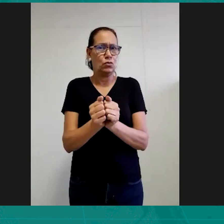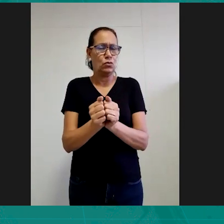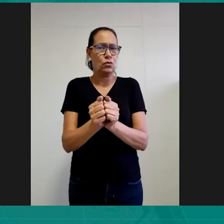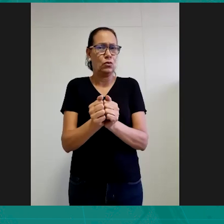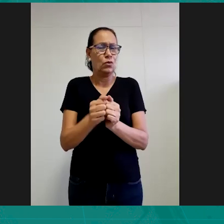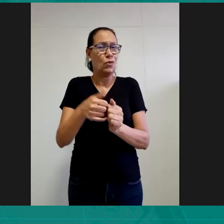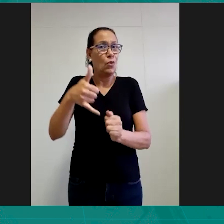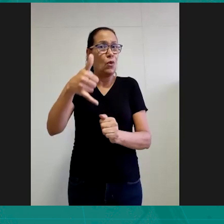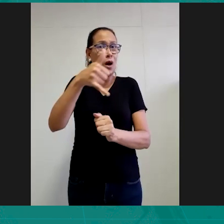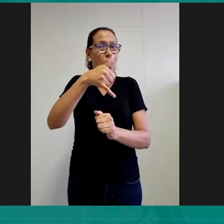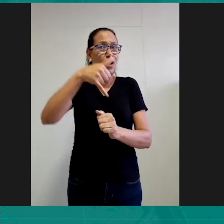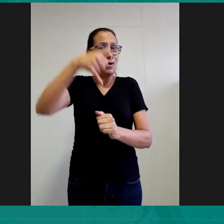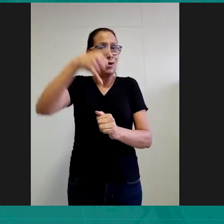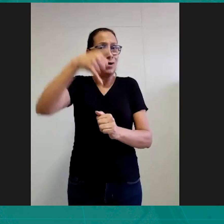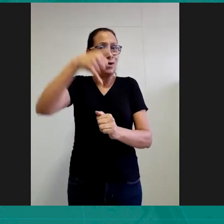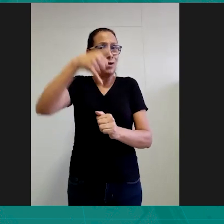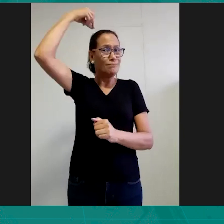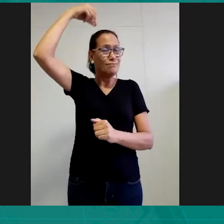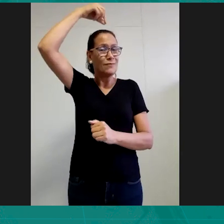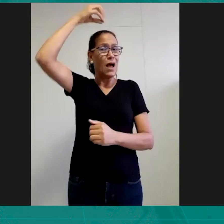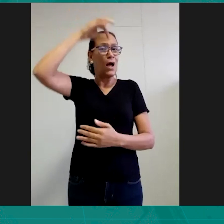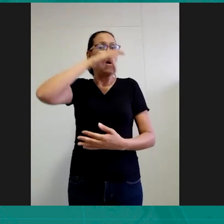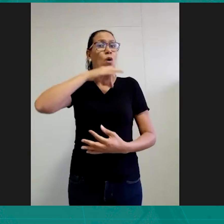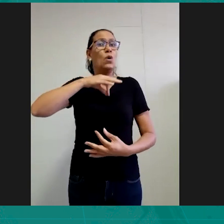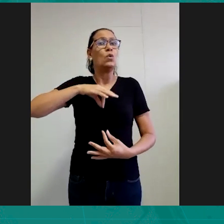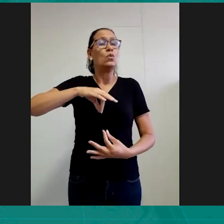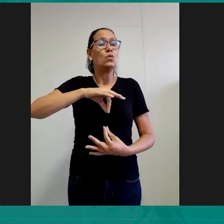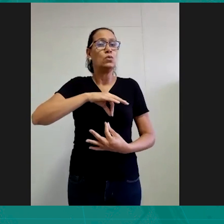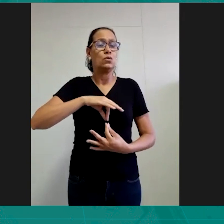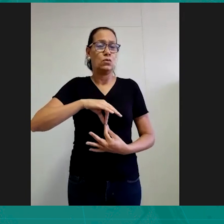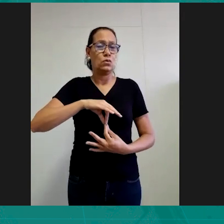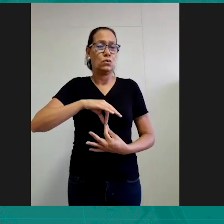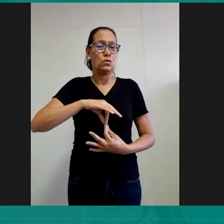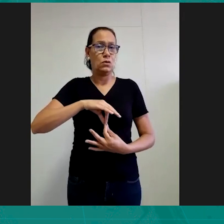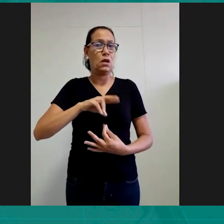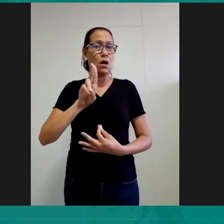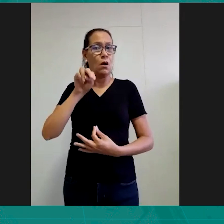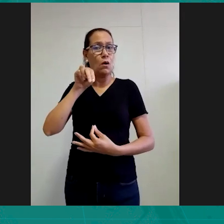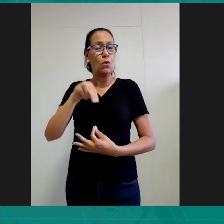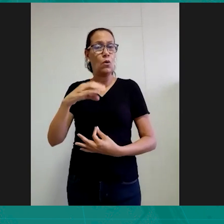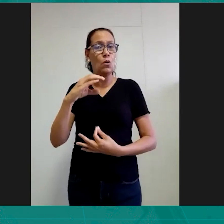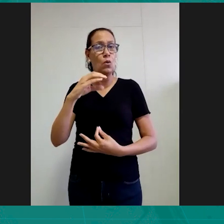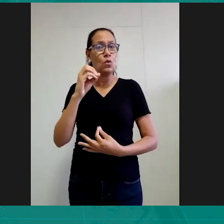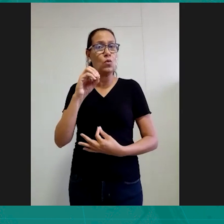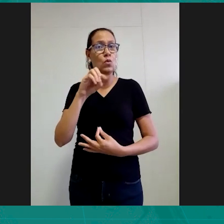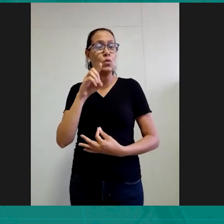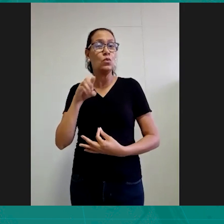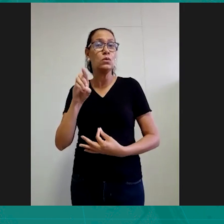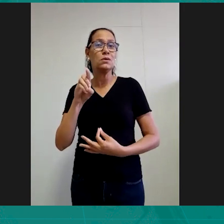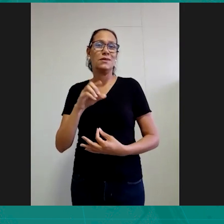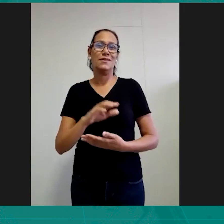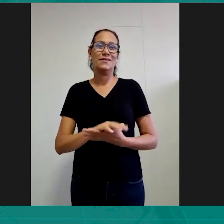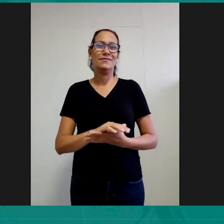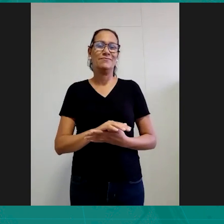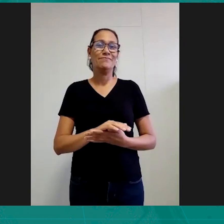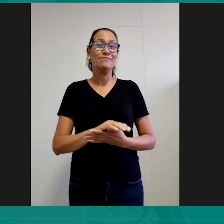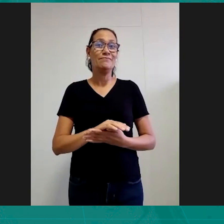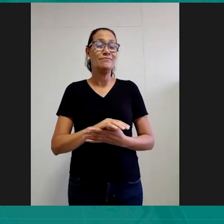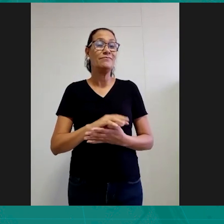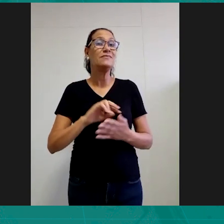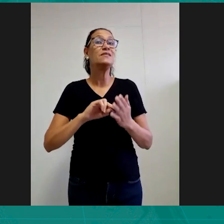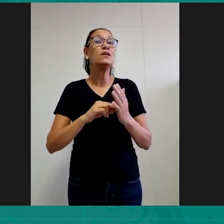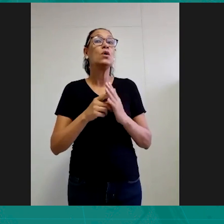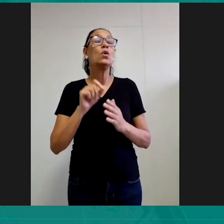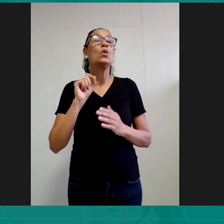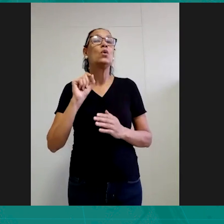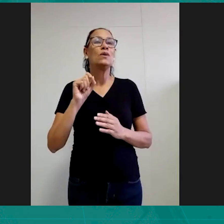Irmão, o que é a unção aqui? Essa unção, irmãos, é exatamente aquele óleo sagrado da unção de Êxodo